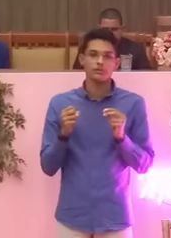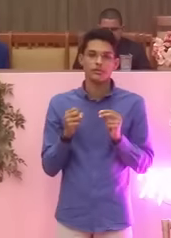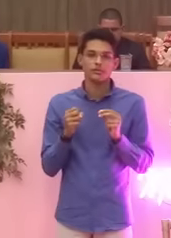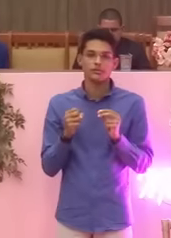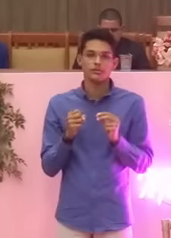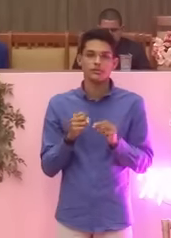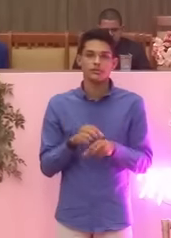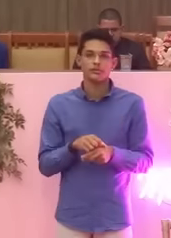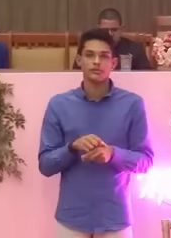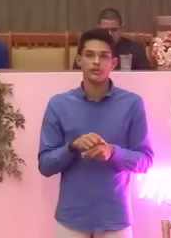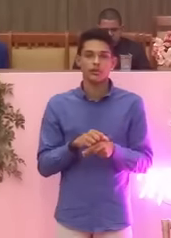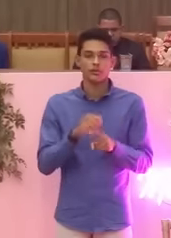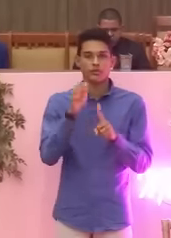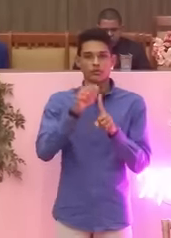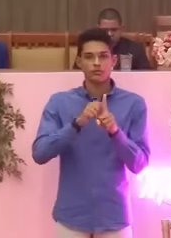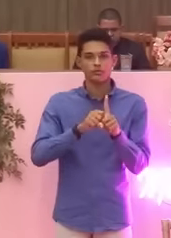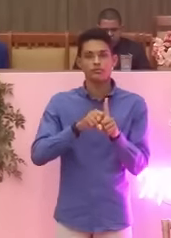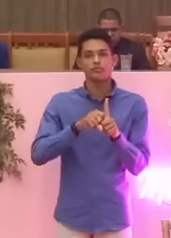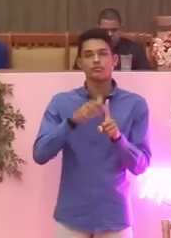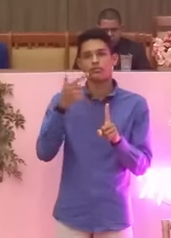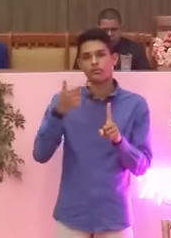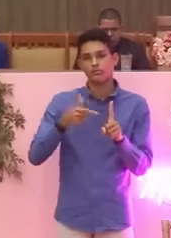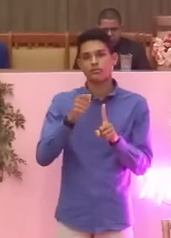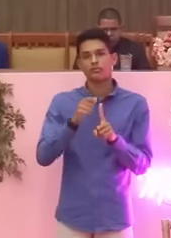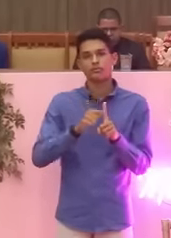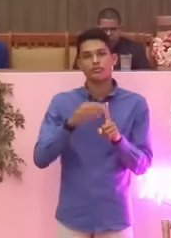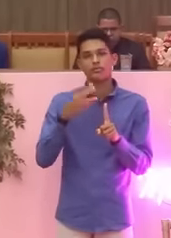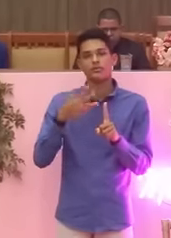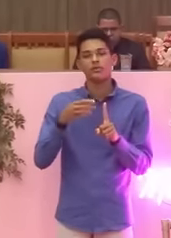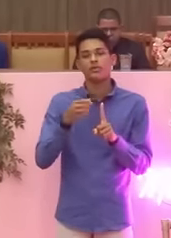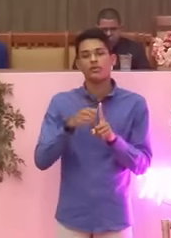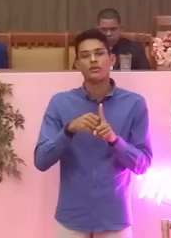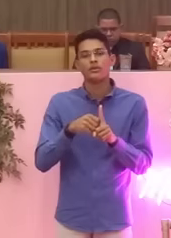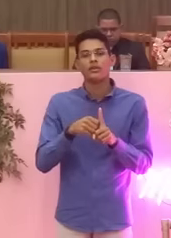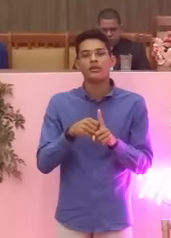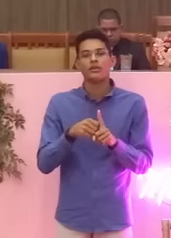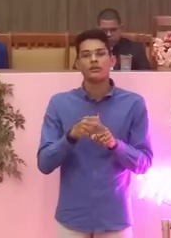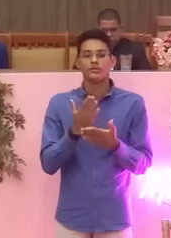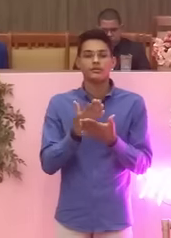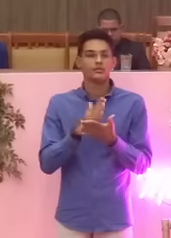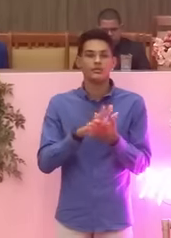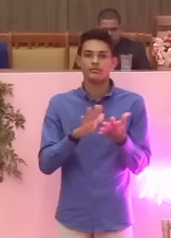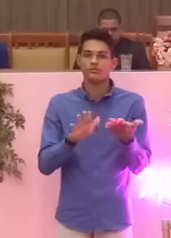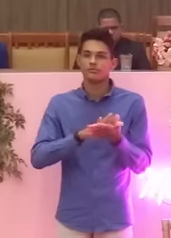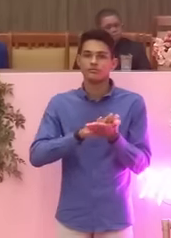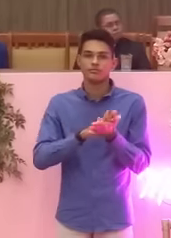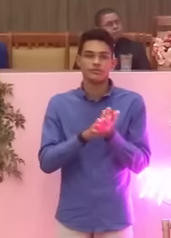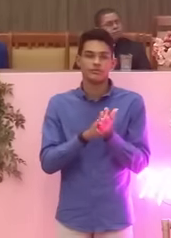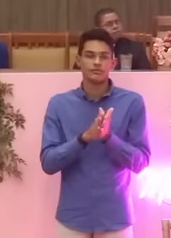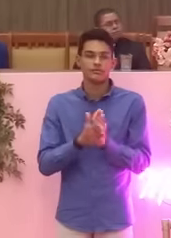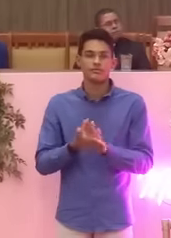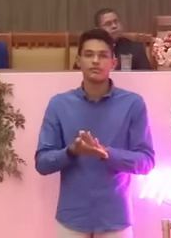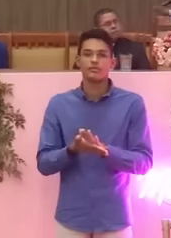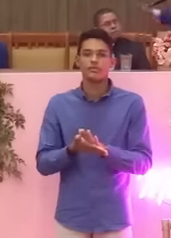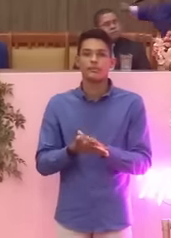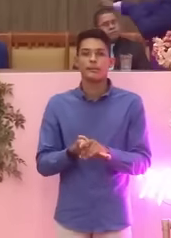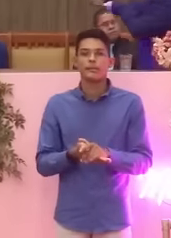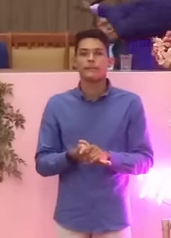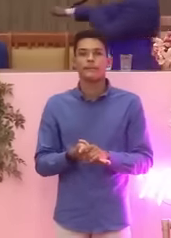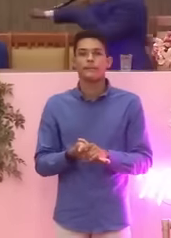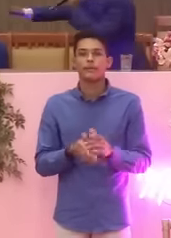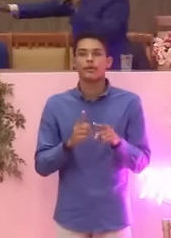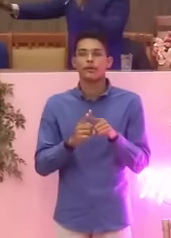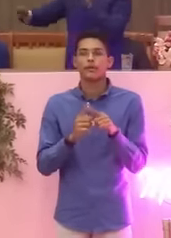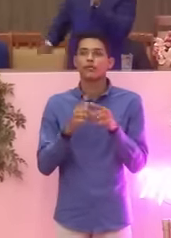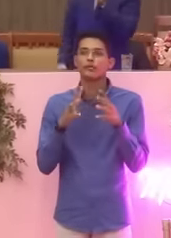acabado E aí ele ainda vai falar mal de ti Porque tudo que você bota ele acha que ele é que